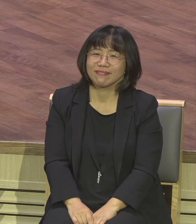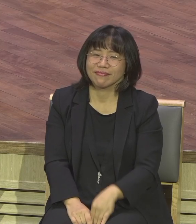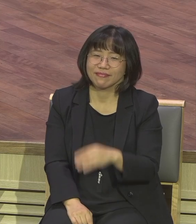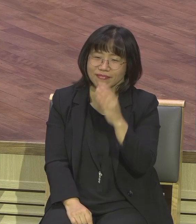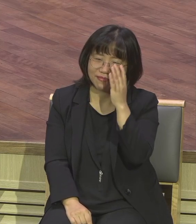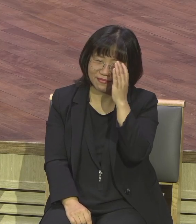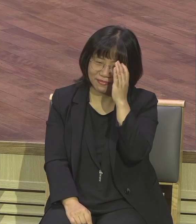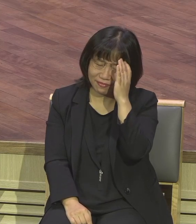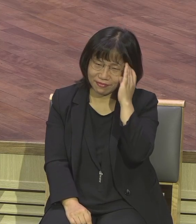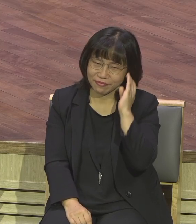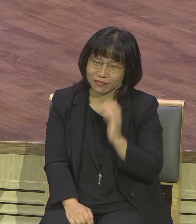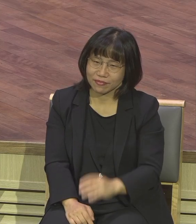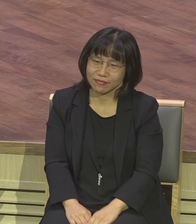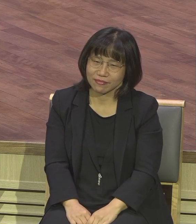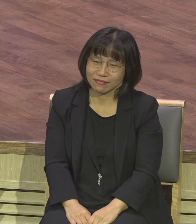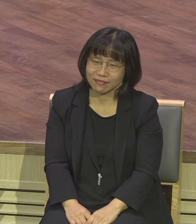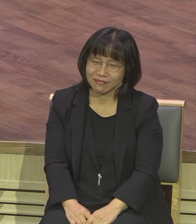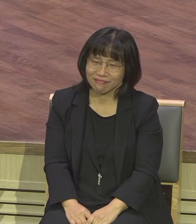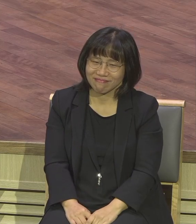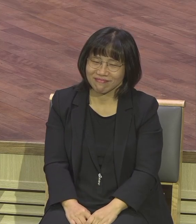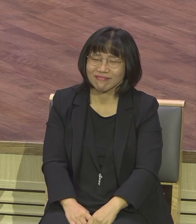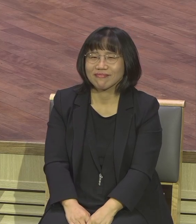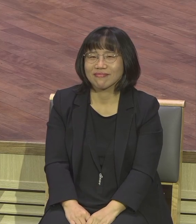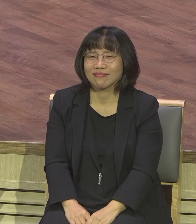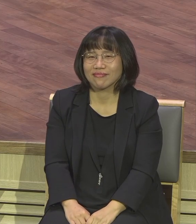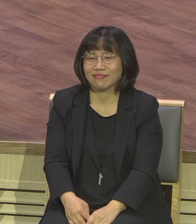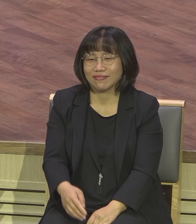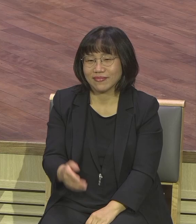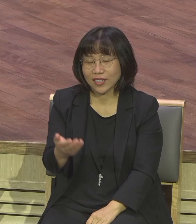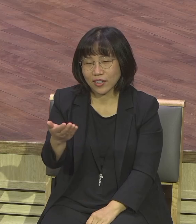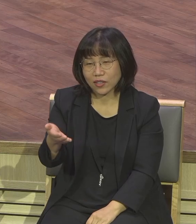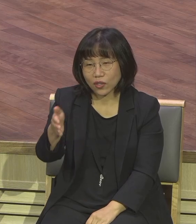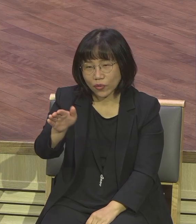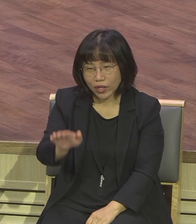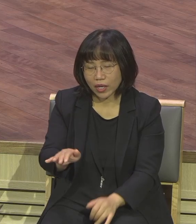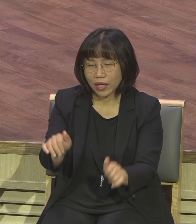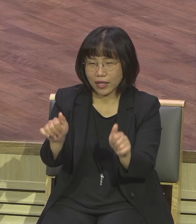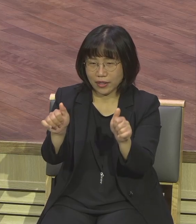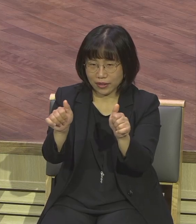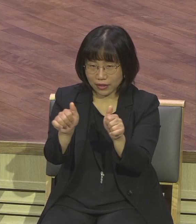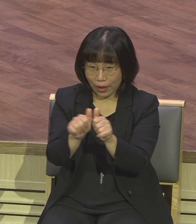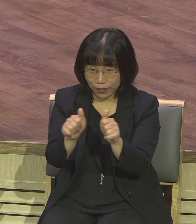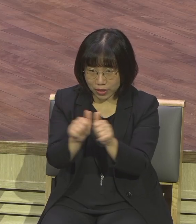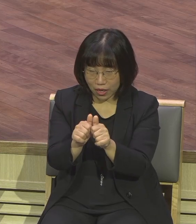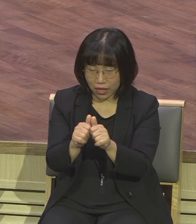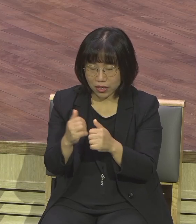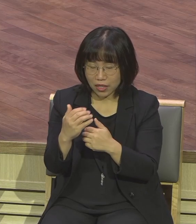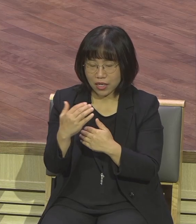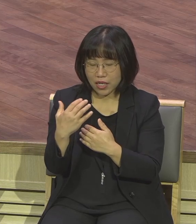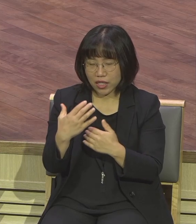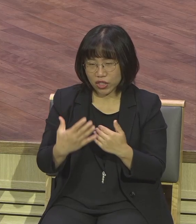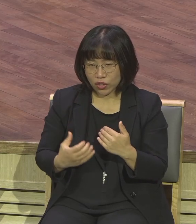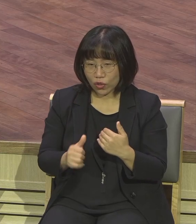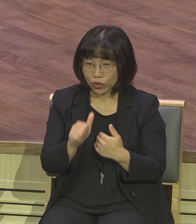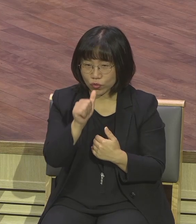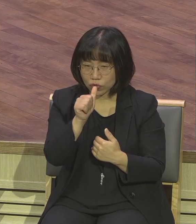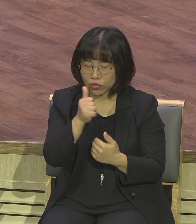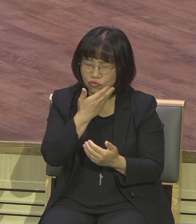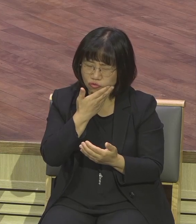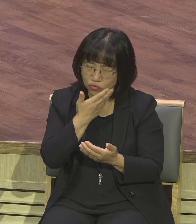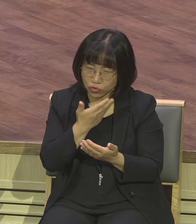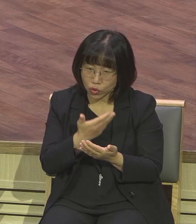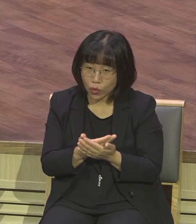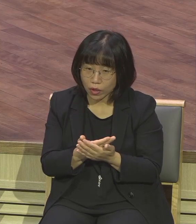근데 얼마나 남자 젖꼭지가 중요하냐, 언제